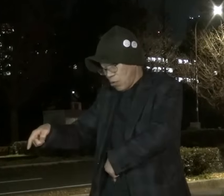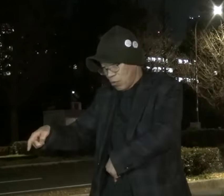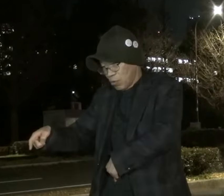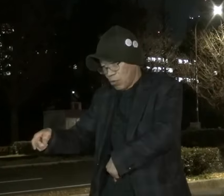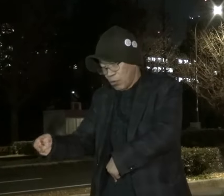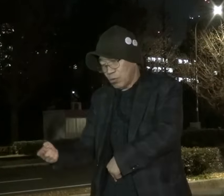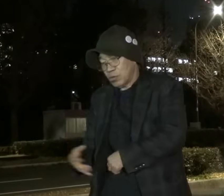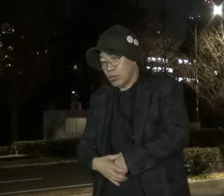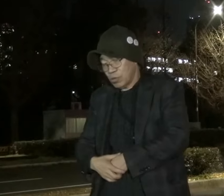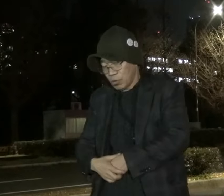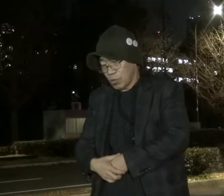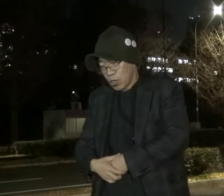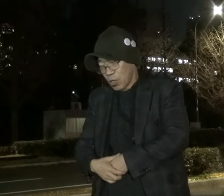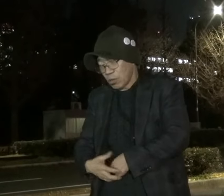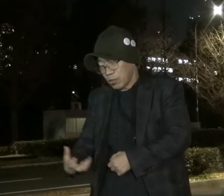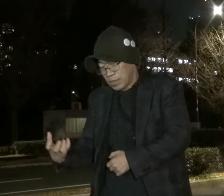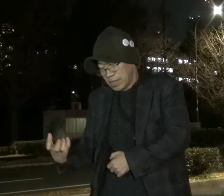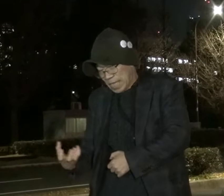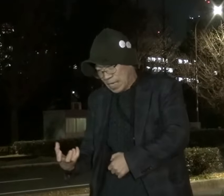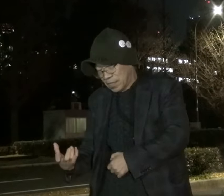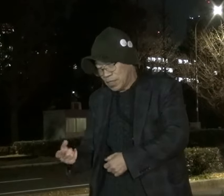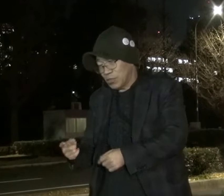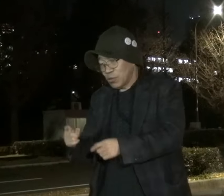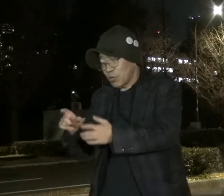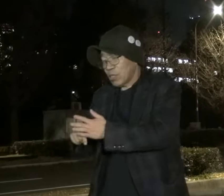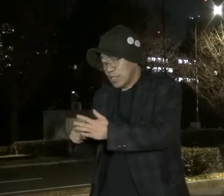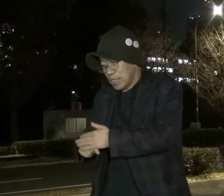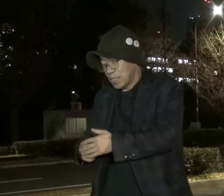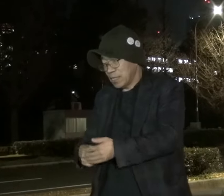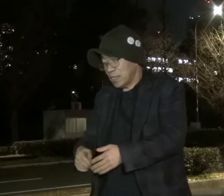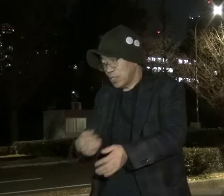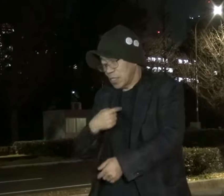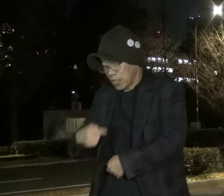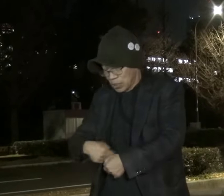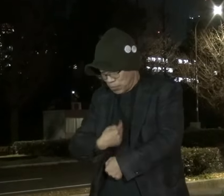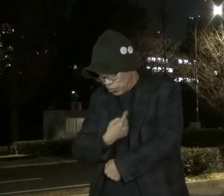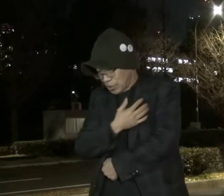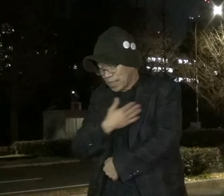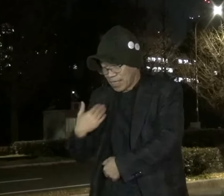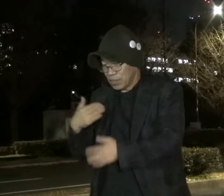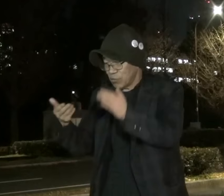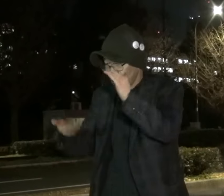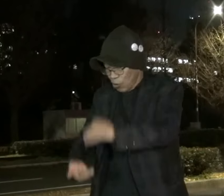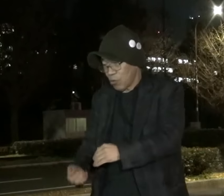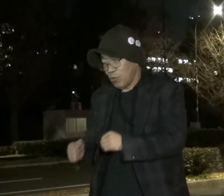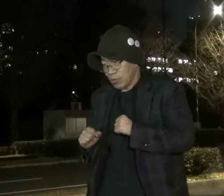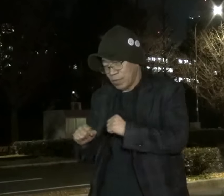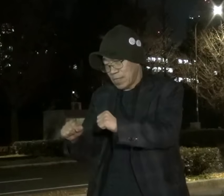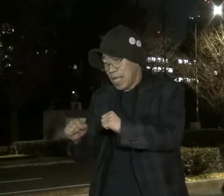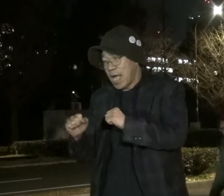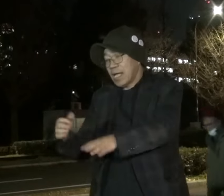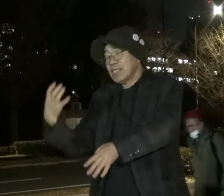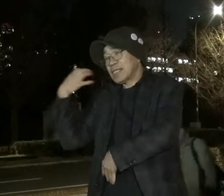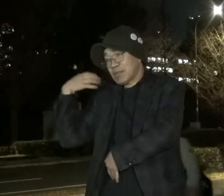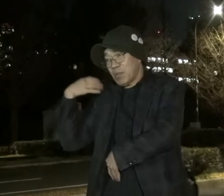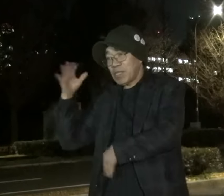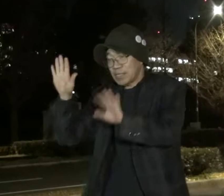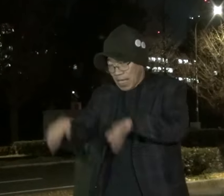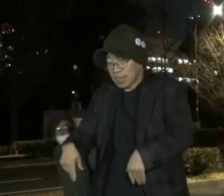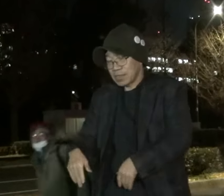しながらでもできることをやってくれていた田中健ちゃん、本当に素晴らしいなと思い